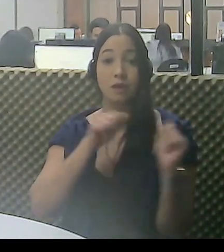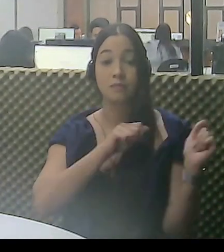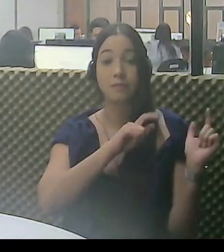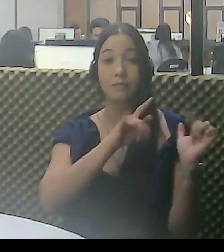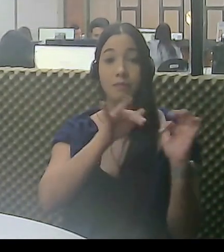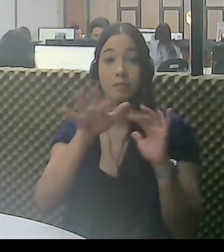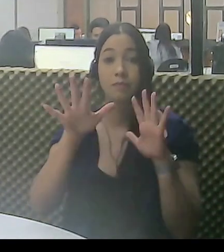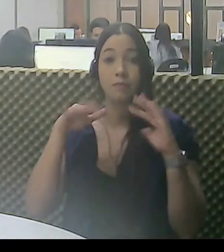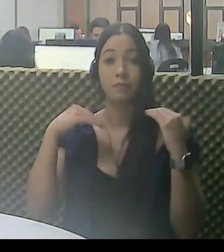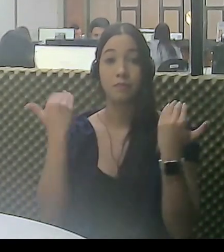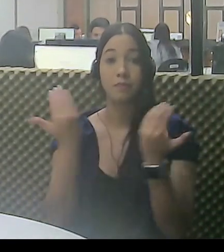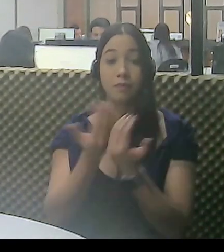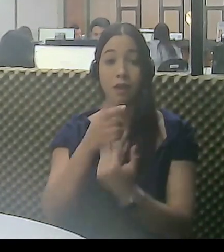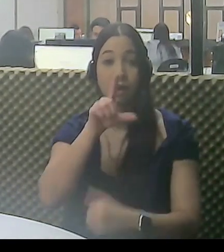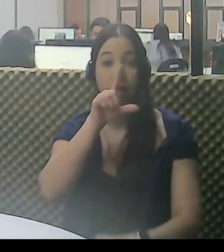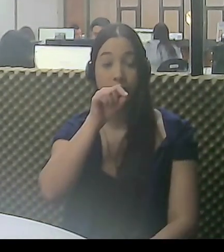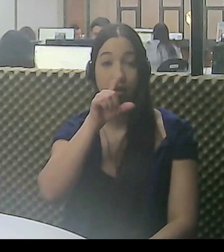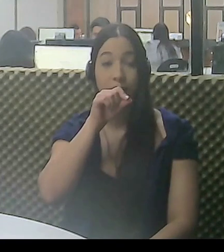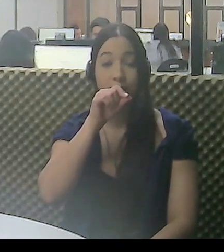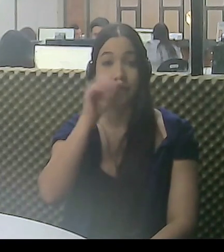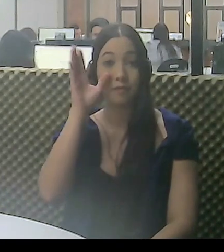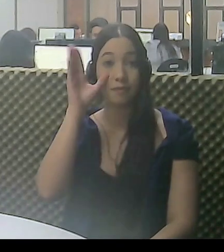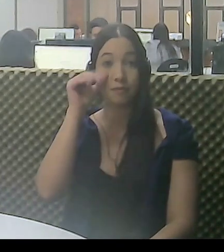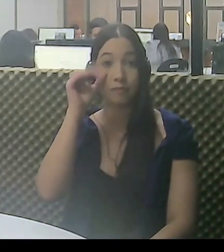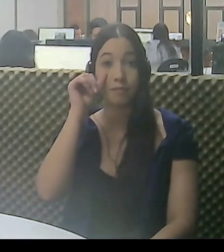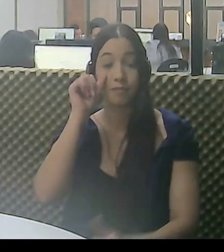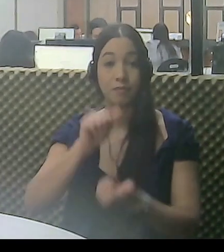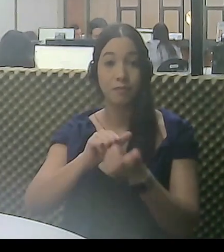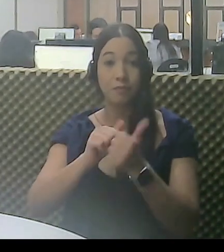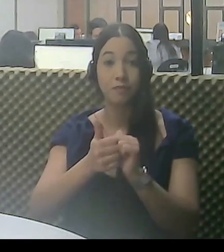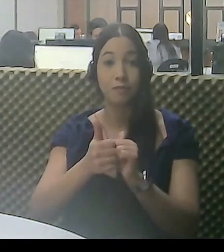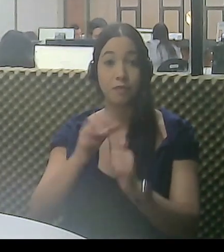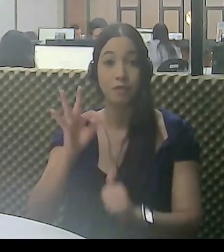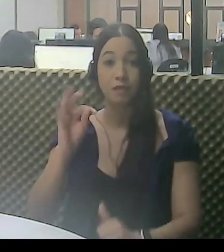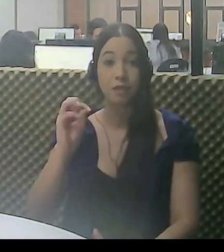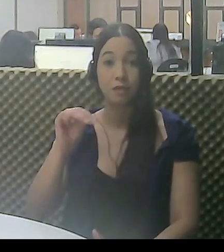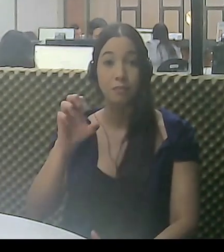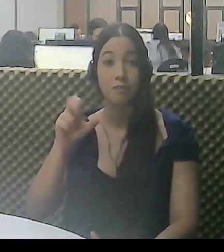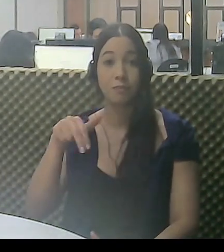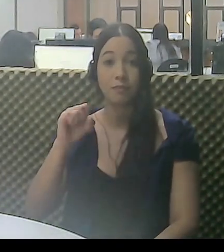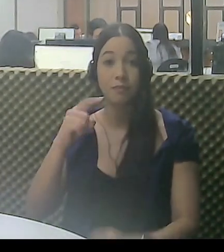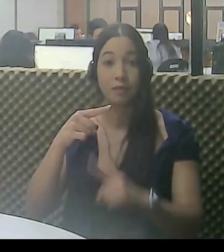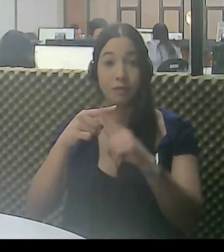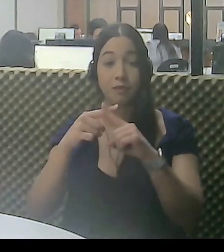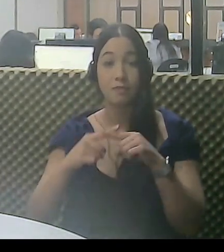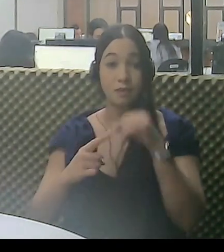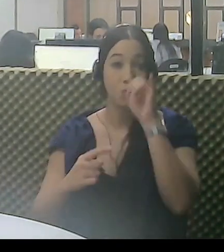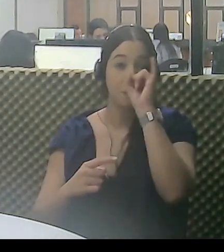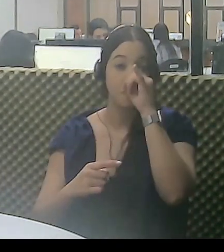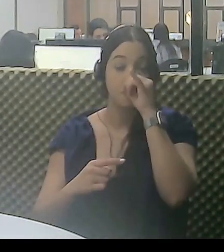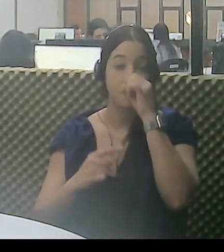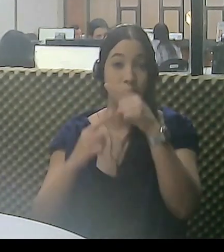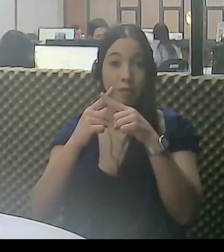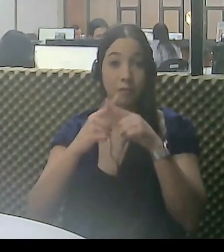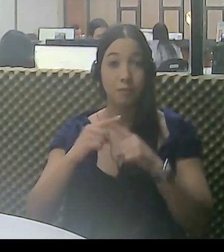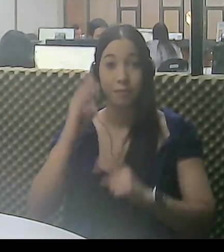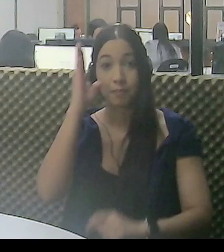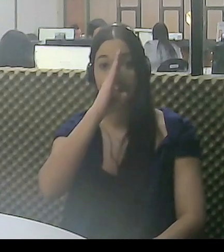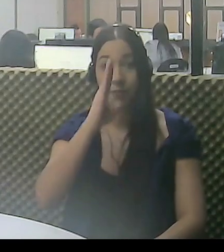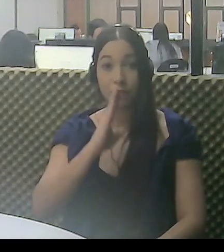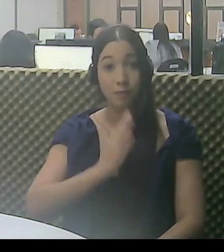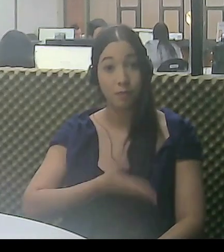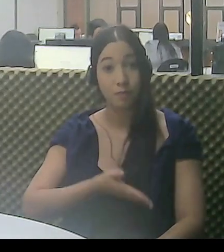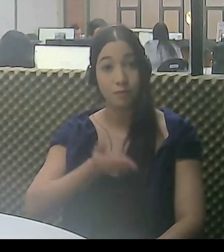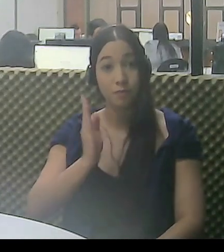ao Estádio Municipal Parque do Sabiá assistir a partida entre Tombense e Palmeiras, válida pela Copa do Brasil. Quem for ao